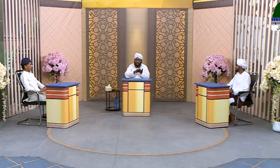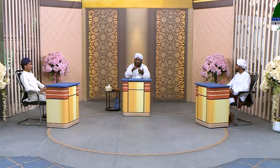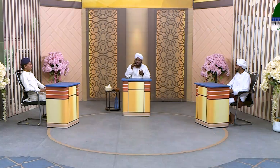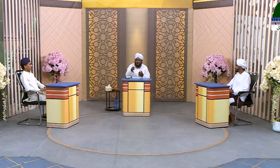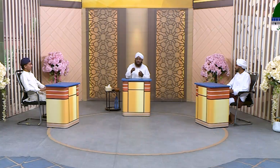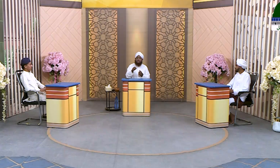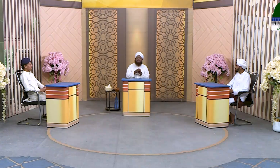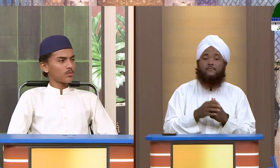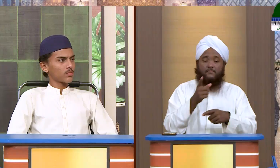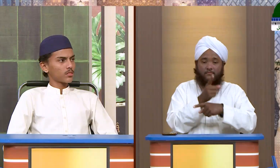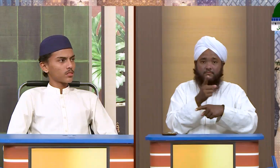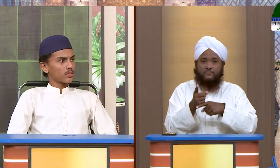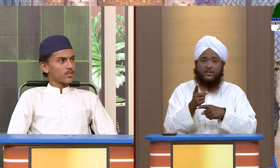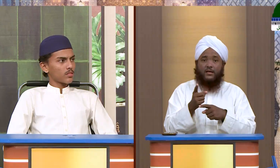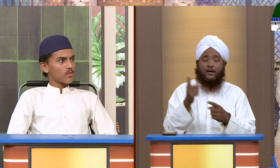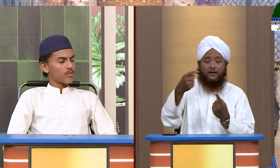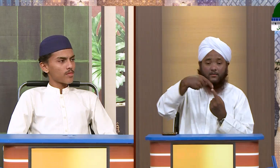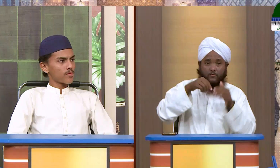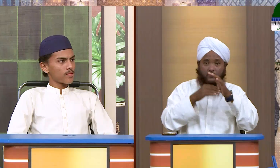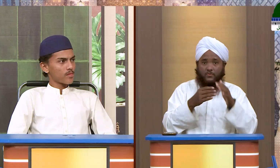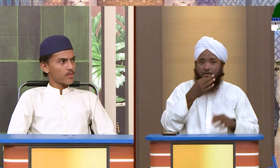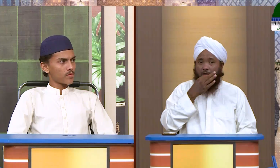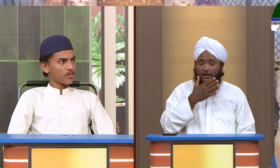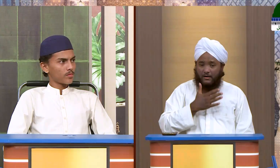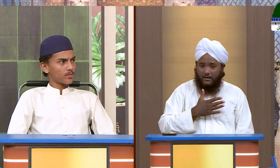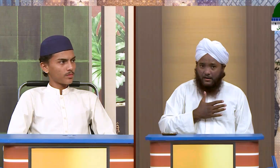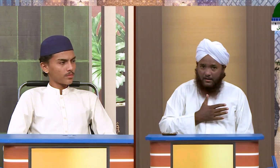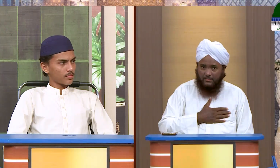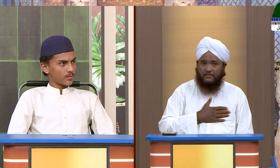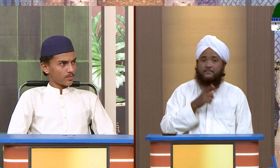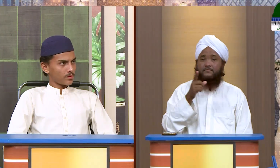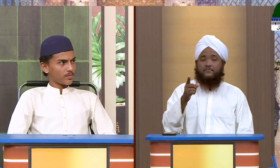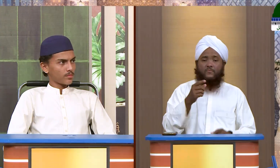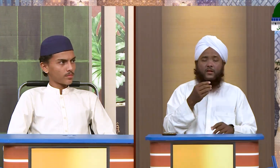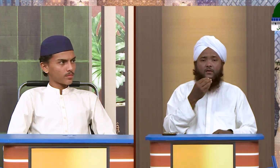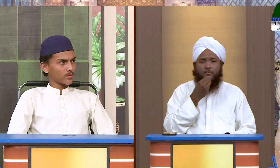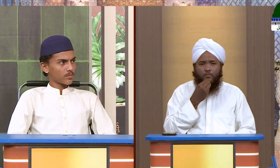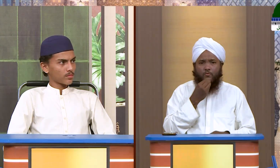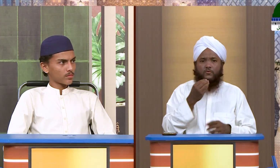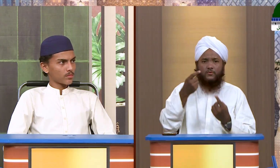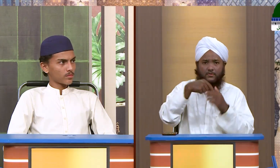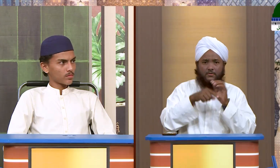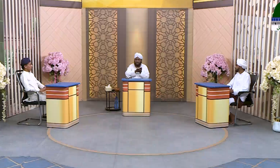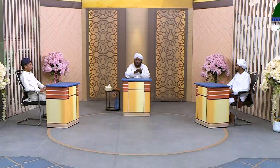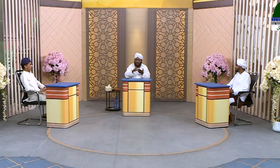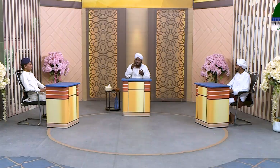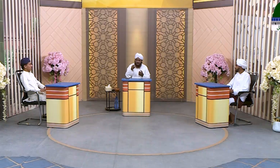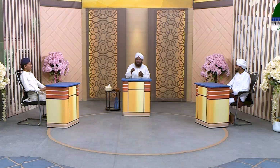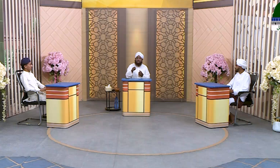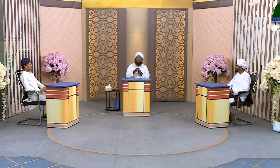کرتے ہوئے بڑوں کا احترام کرنے اور چھوٹوں سے شفقت و محبت سے پیش آنے کا حکم فرمایا۔ یاد رہے کہ بزرگوں